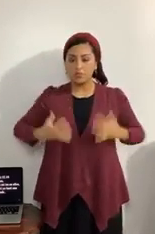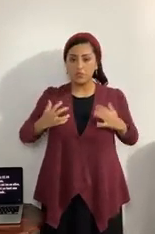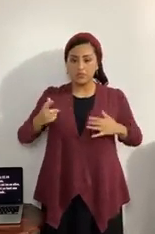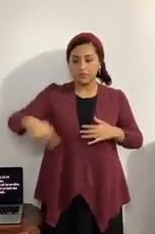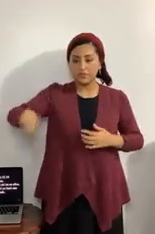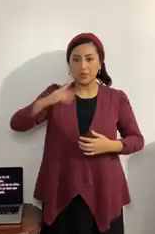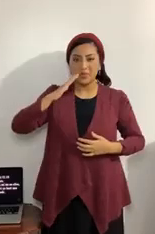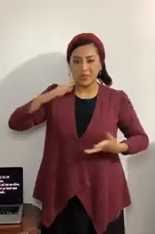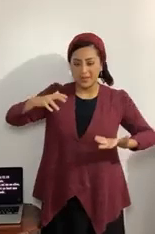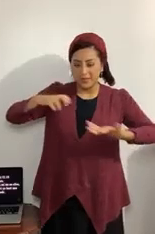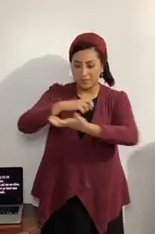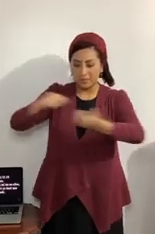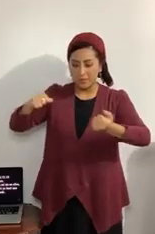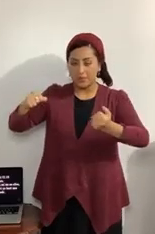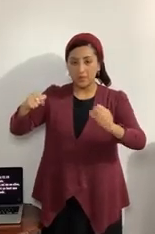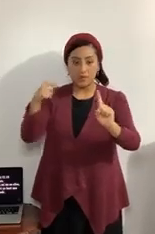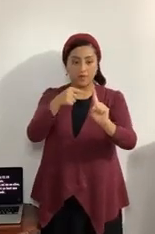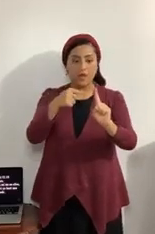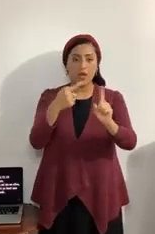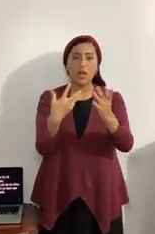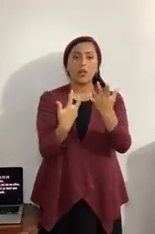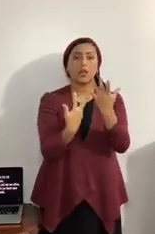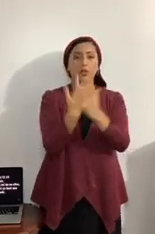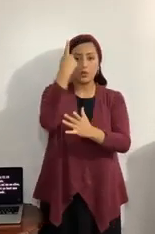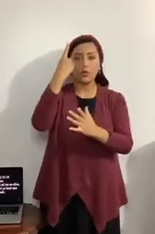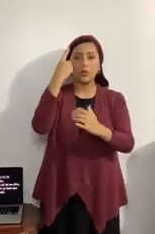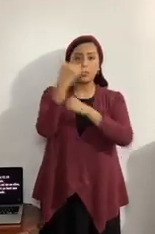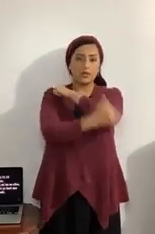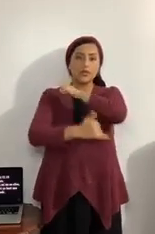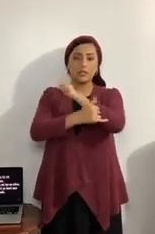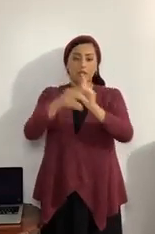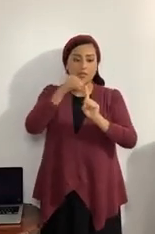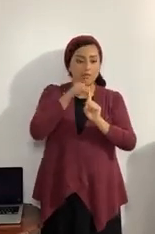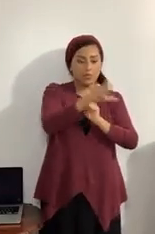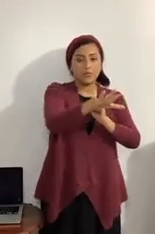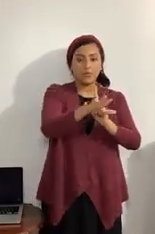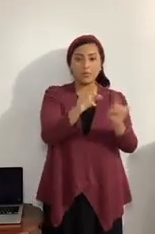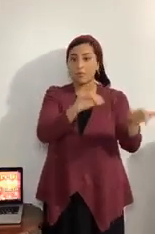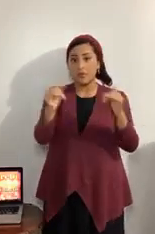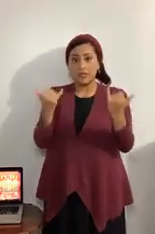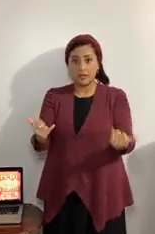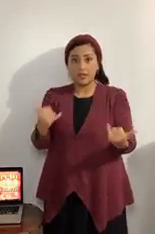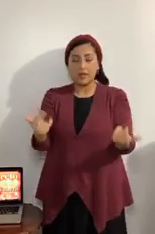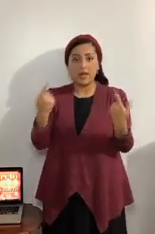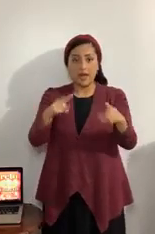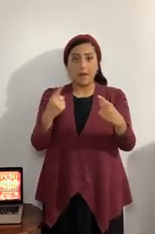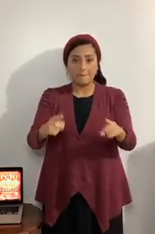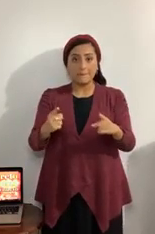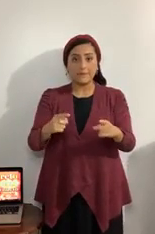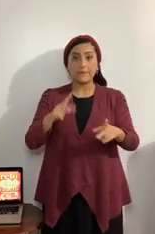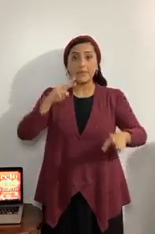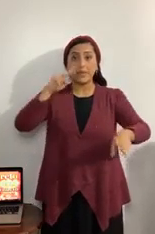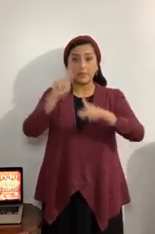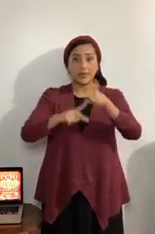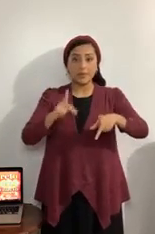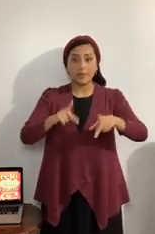consuma, y de ti yo haré una nación grande. Esto es lo que está sucediendo en estos últimos tiempos. La gente está siendo ministrada por la